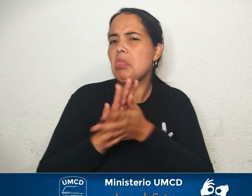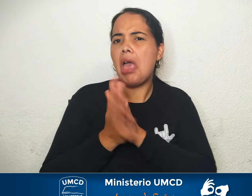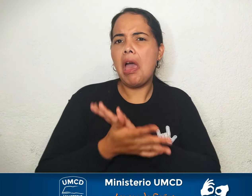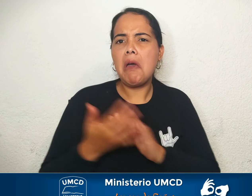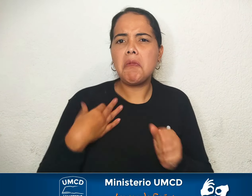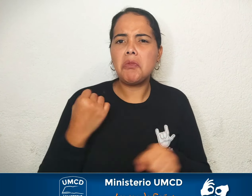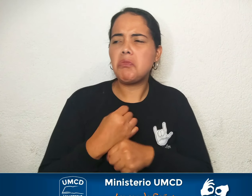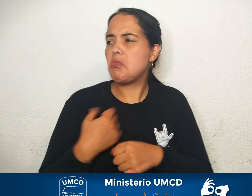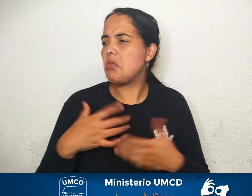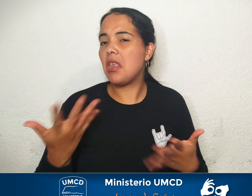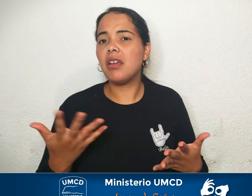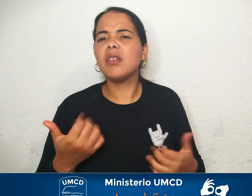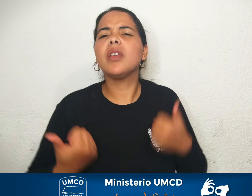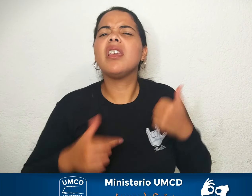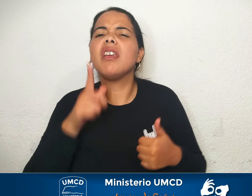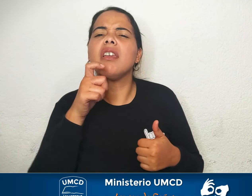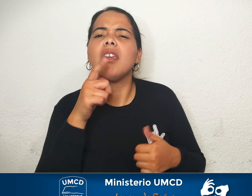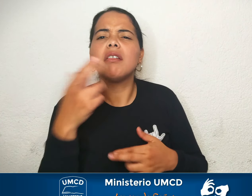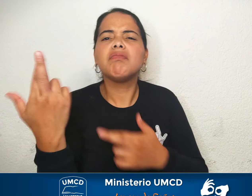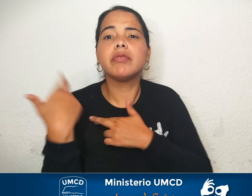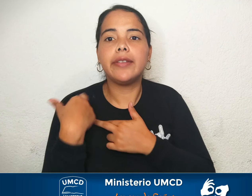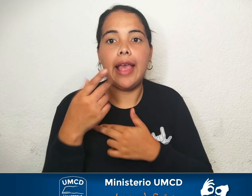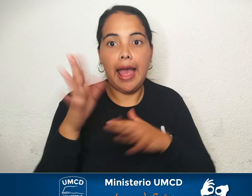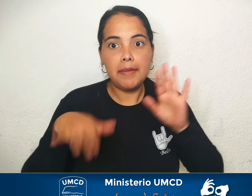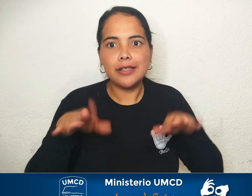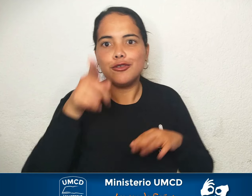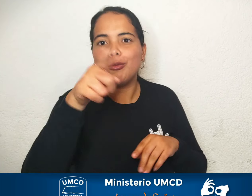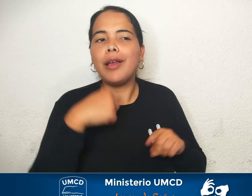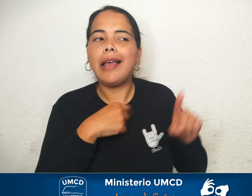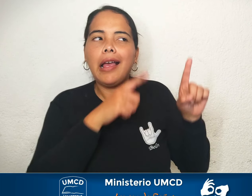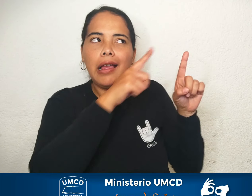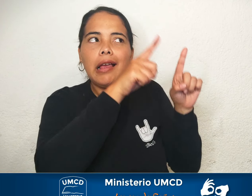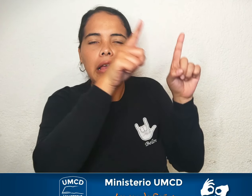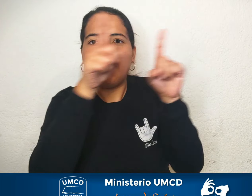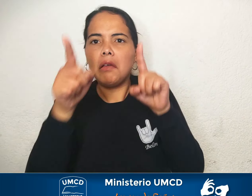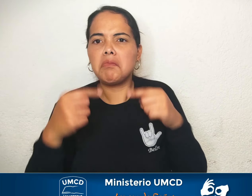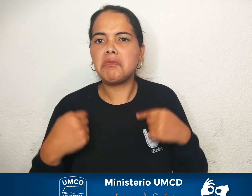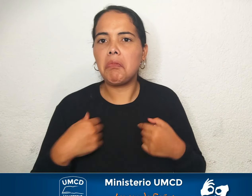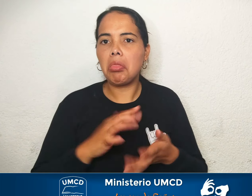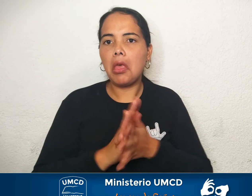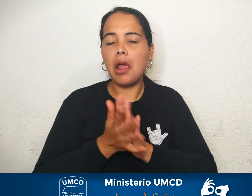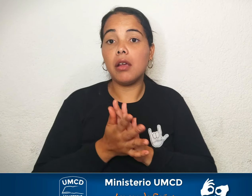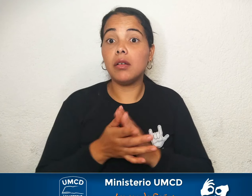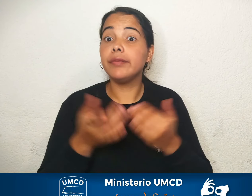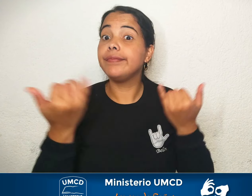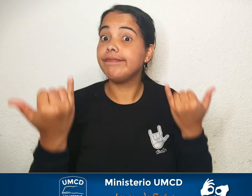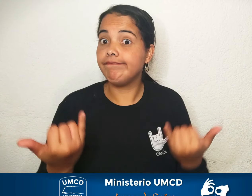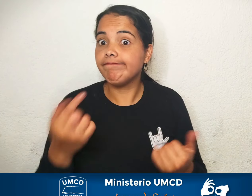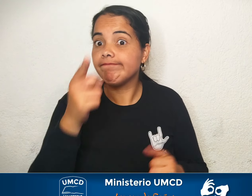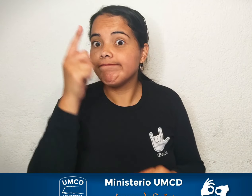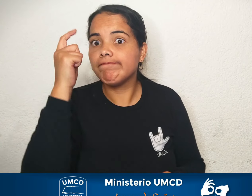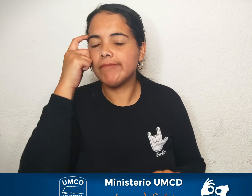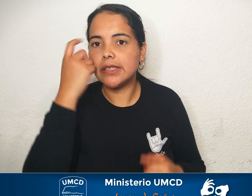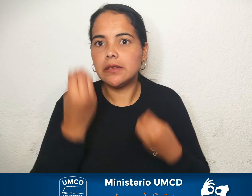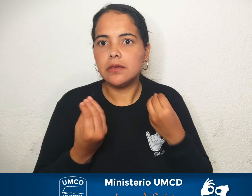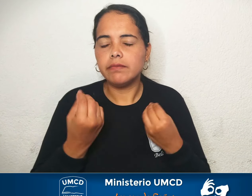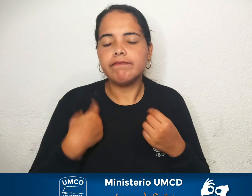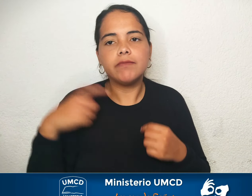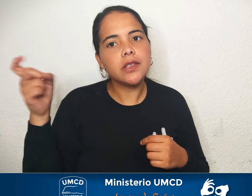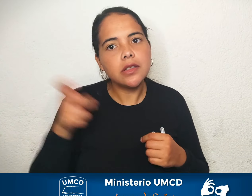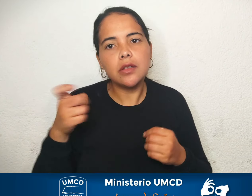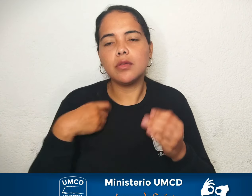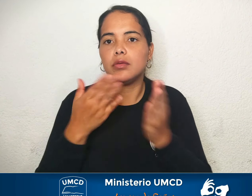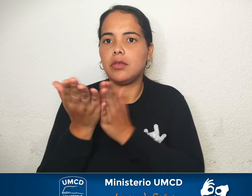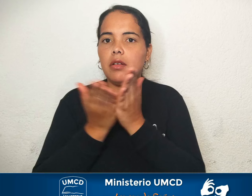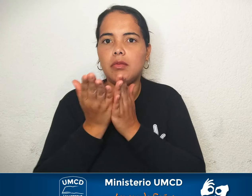que han estado ahí? Usted y yo podemos identificar a muchos. Pues demos gracias al Señor, pues es el